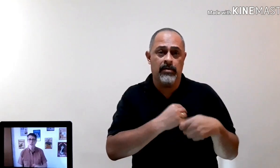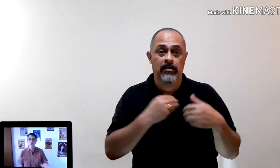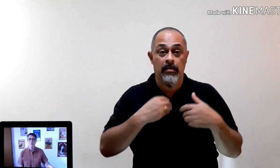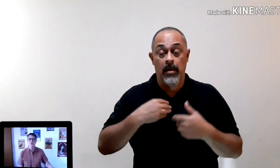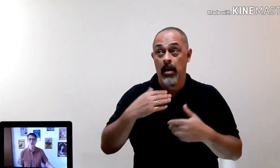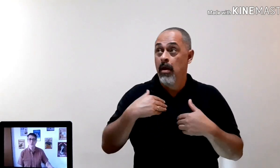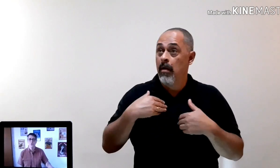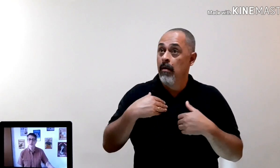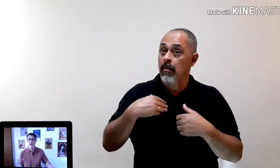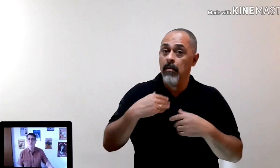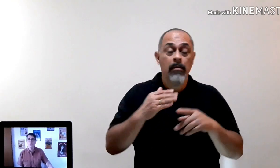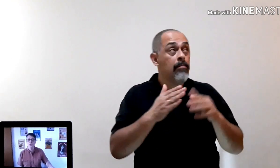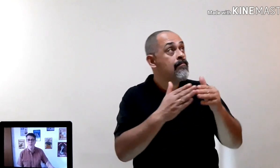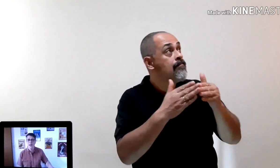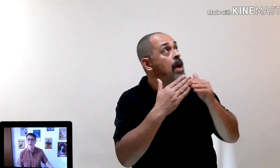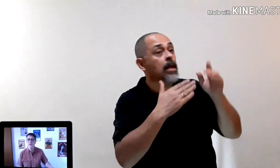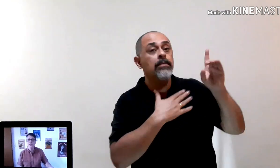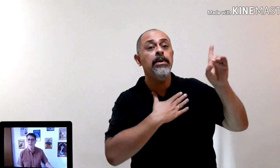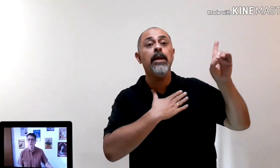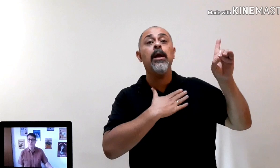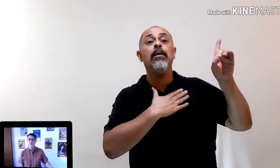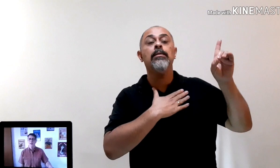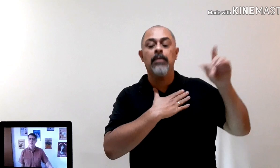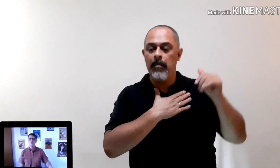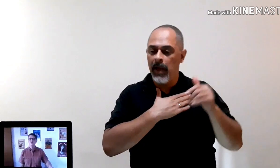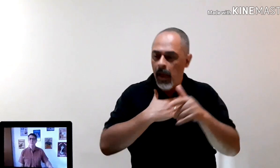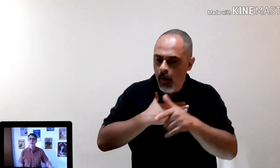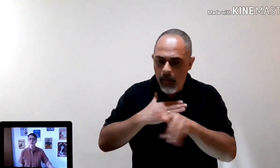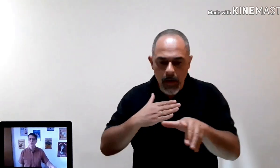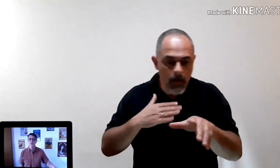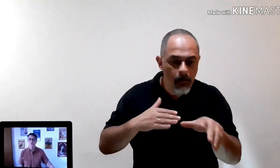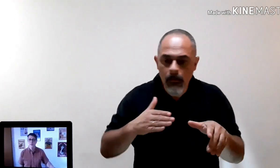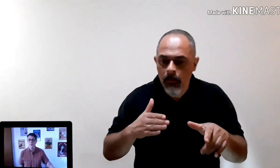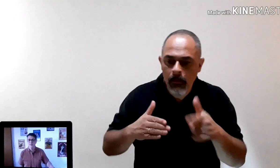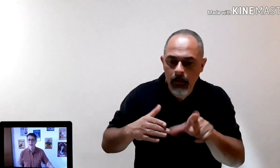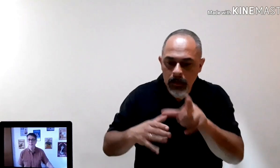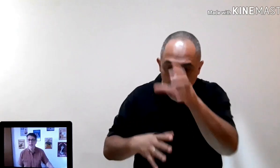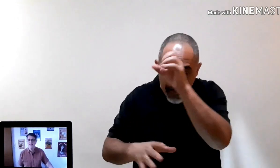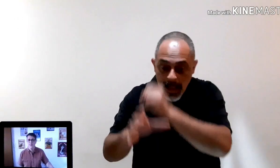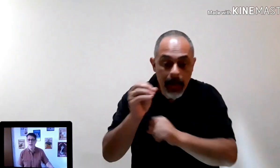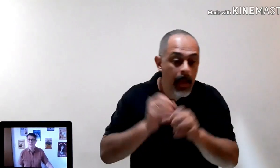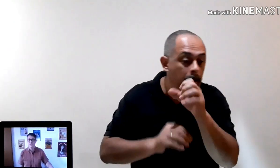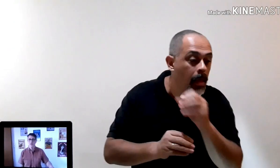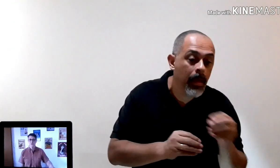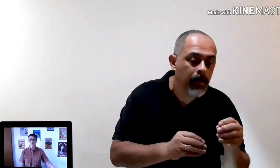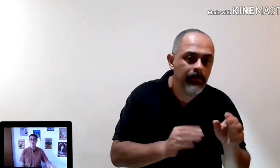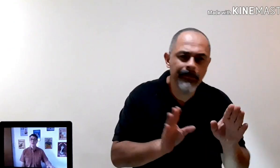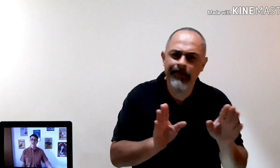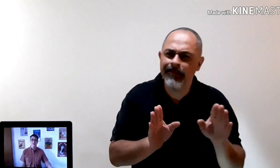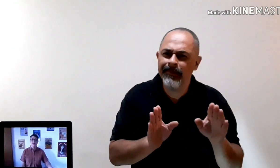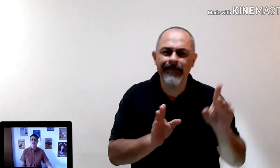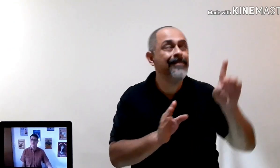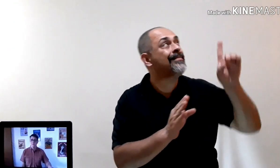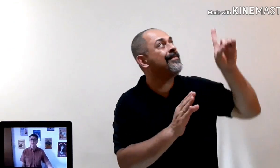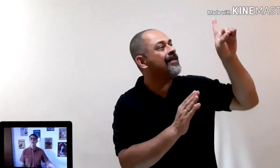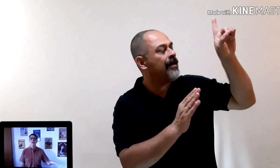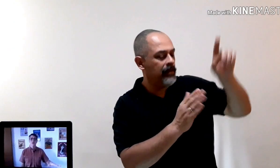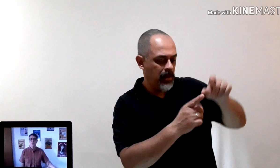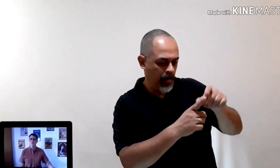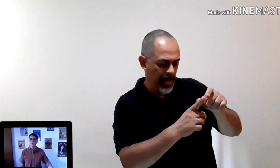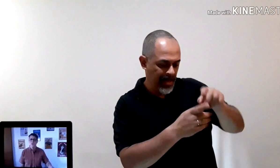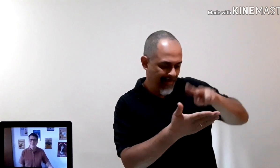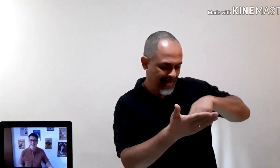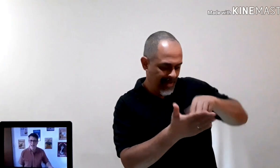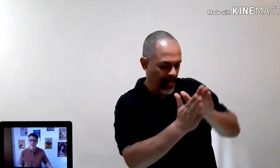peço sabedoria, eu busco sabedoria onde? Na palavra de Deus. Então, nesse período, eu devo me aproximar mais da palavra de Deus, eu devo ler mais a